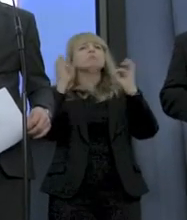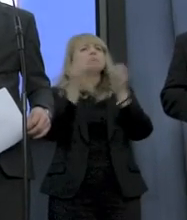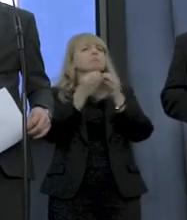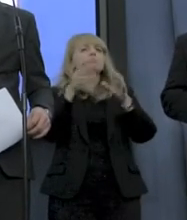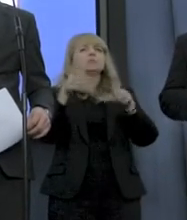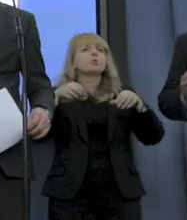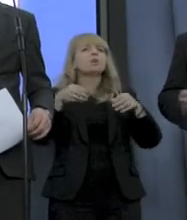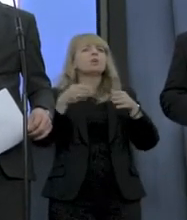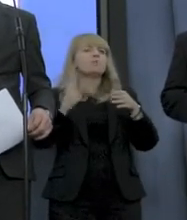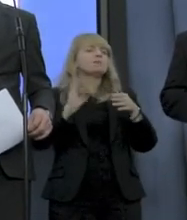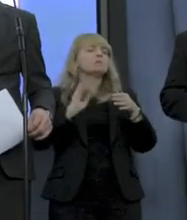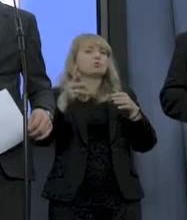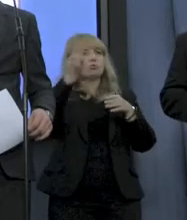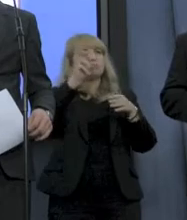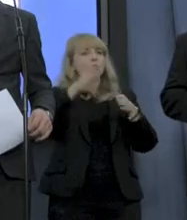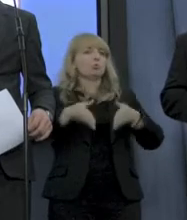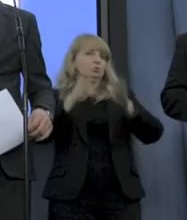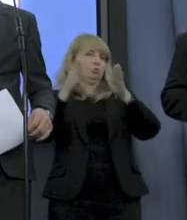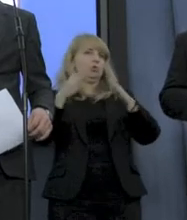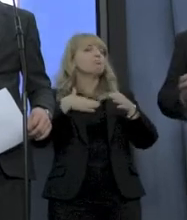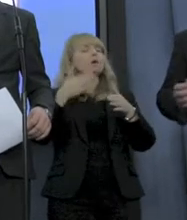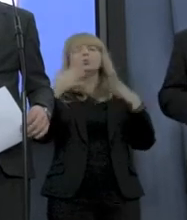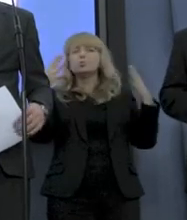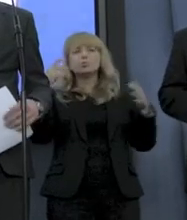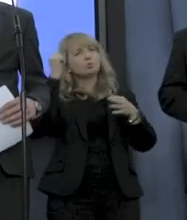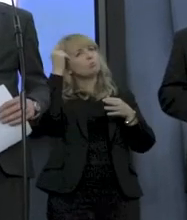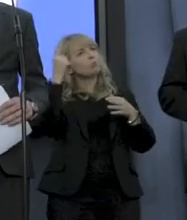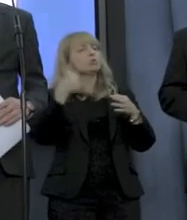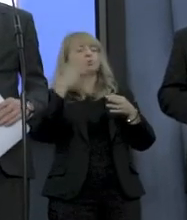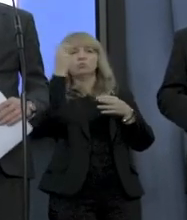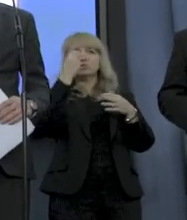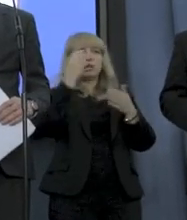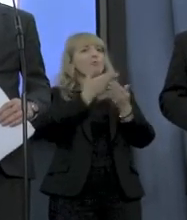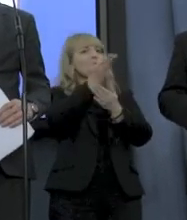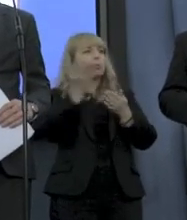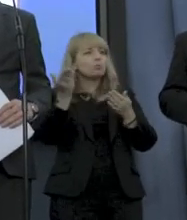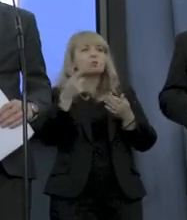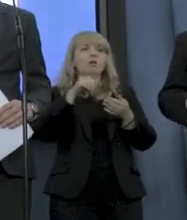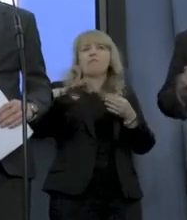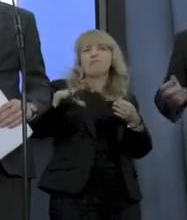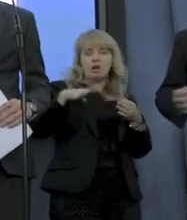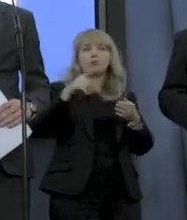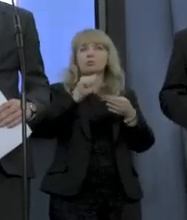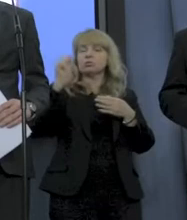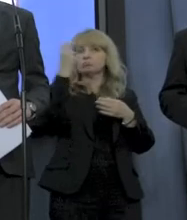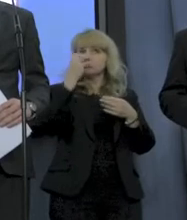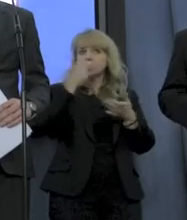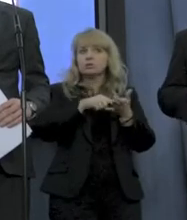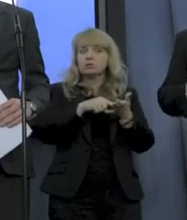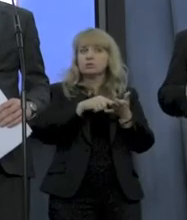jednośladów. Pada wiele pomysłów, pada wiele ciekawych propozycji, które warte są przez nas, jako